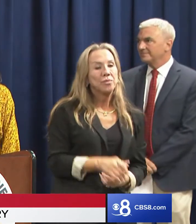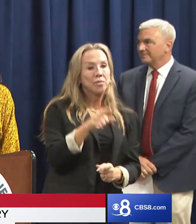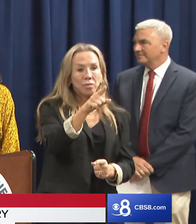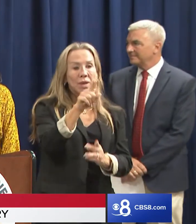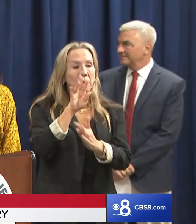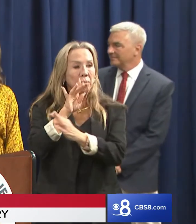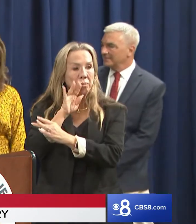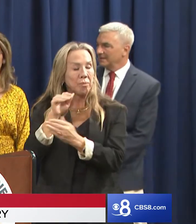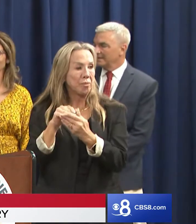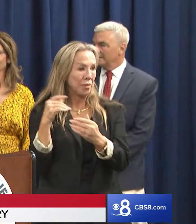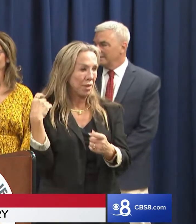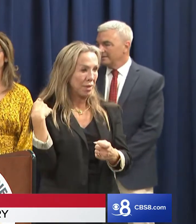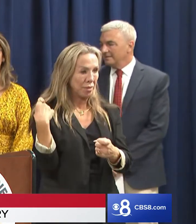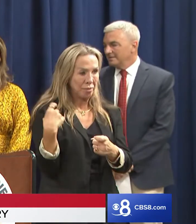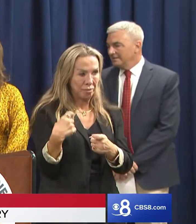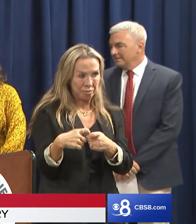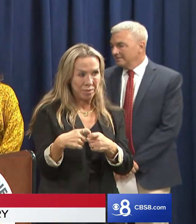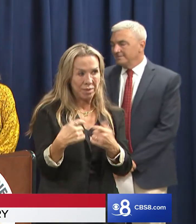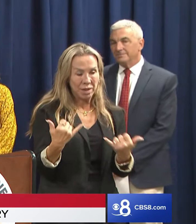Sí, claro.